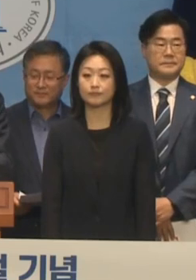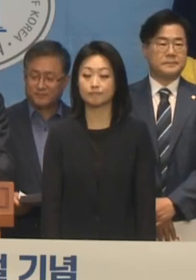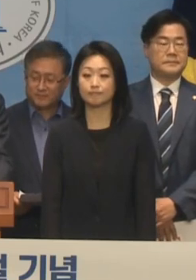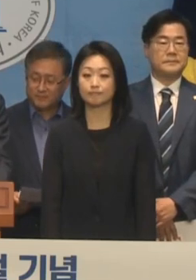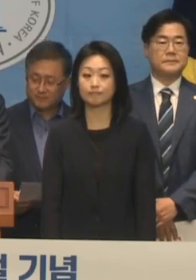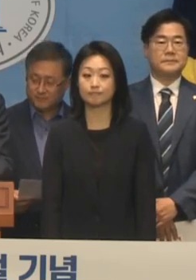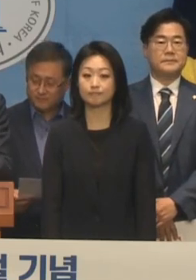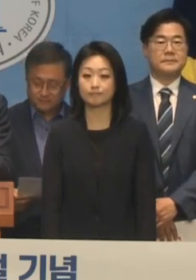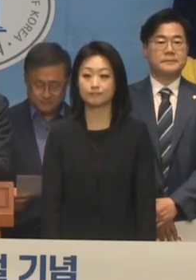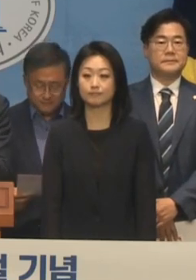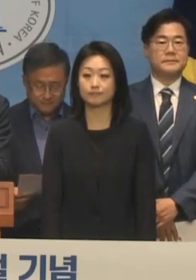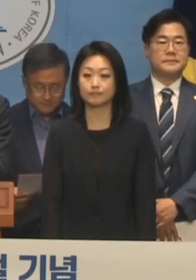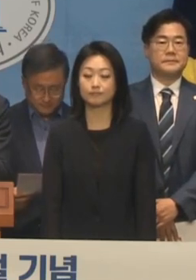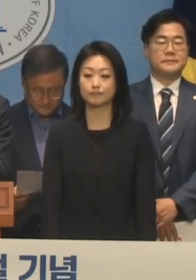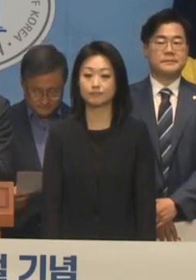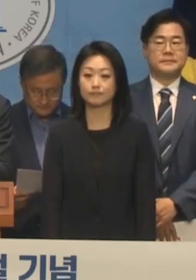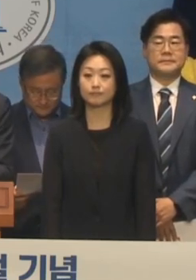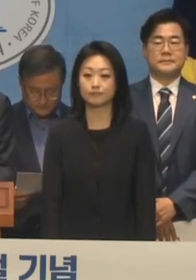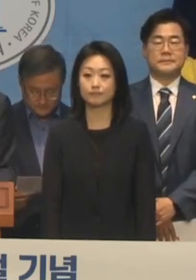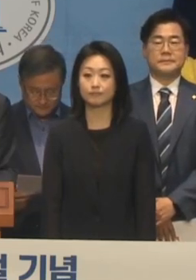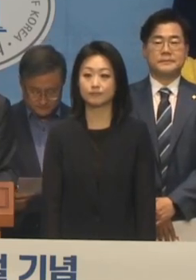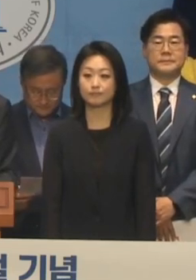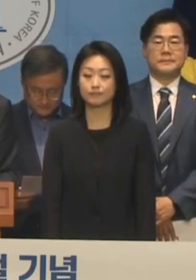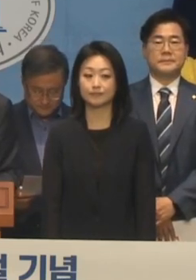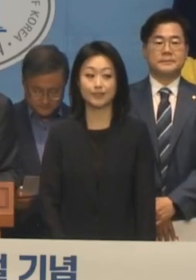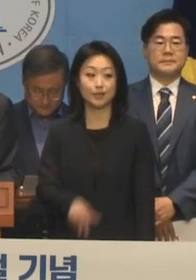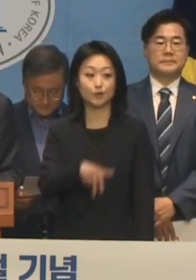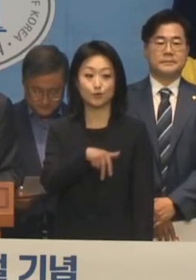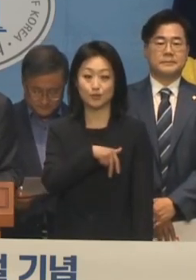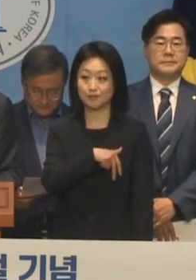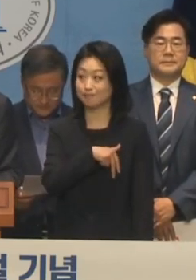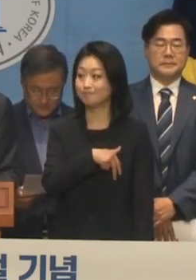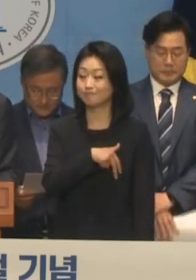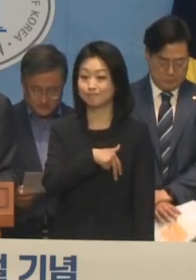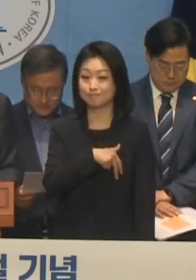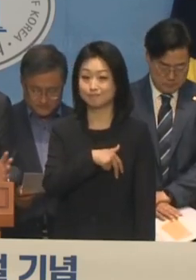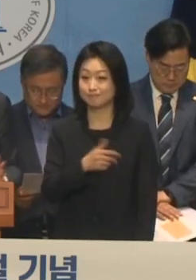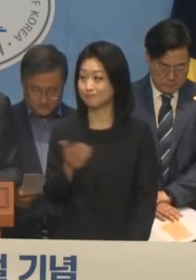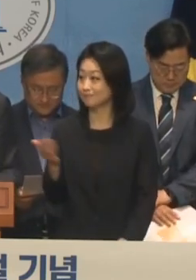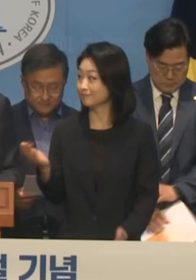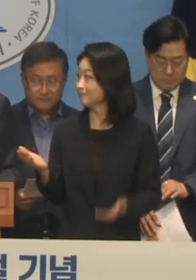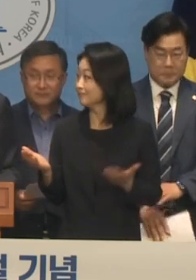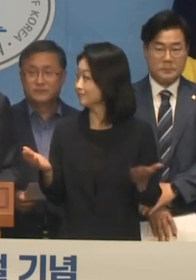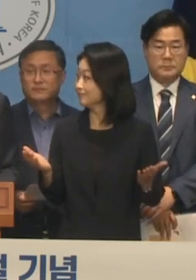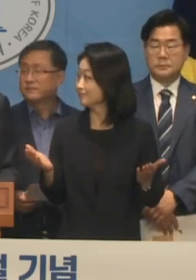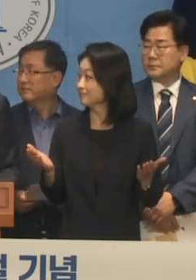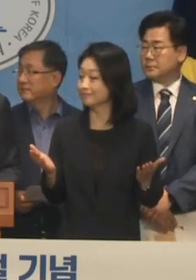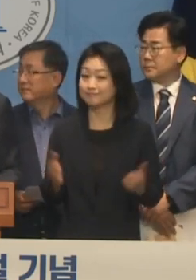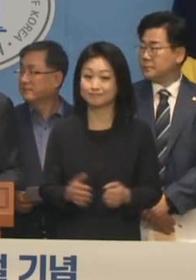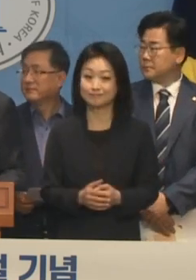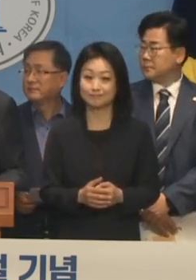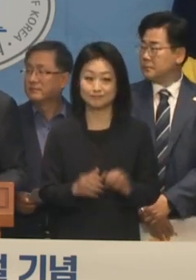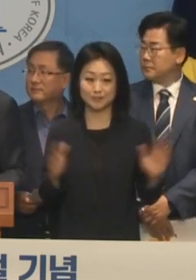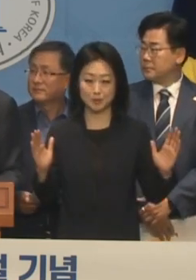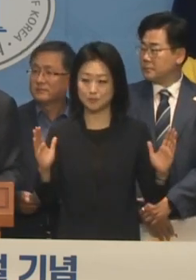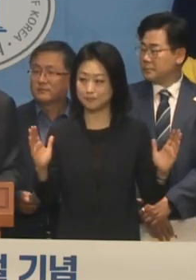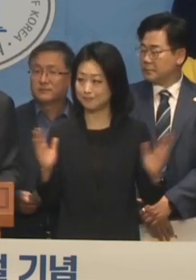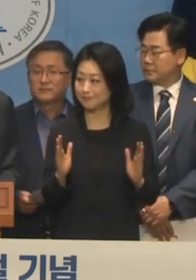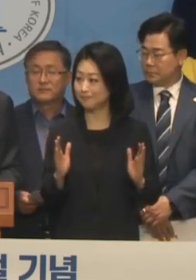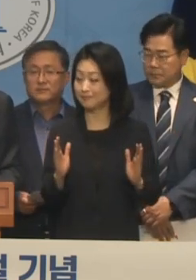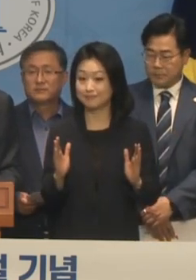네. 네. 아마 의원님들은 그 양 사이드로 쓰시면은 다 안 나올 수 있어서 혹시